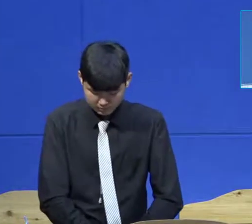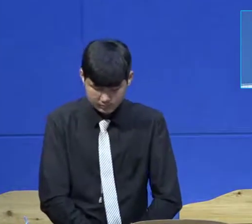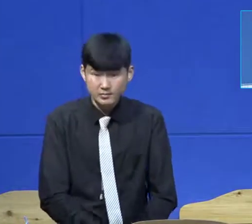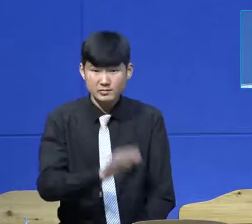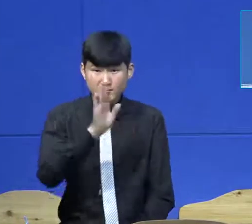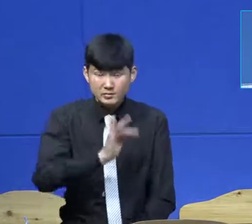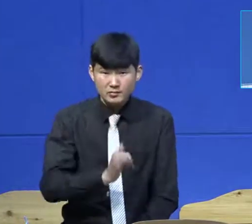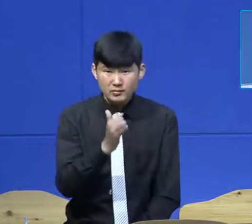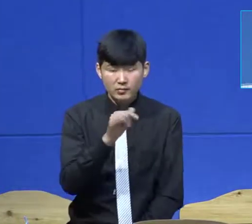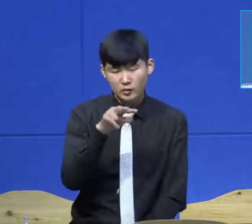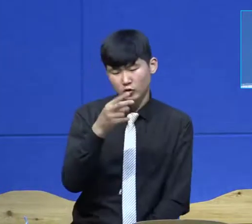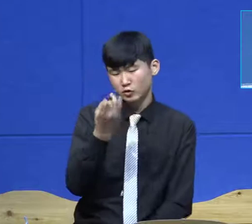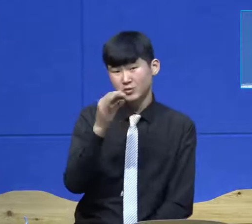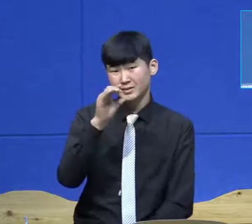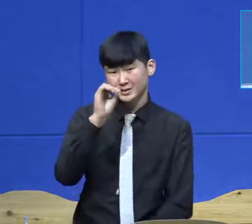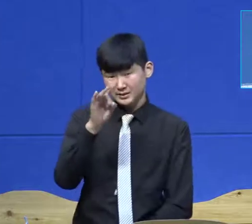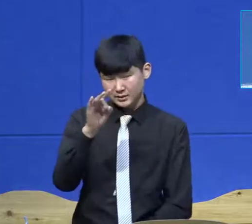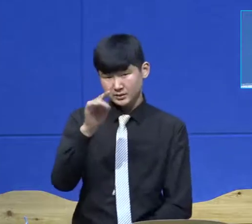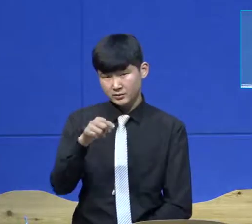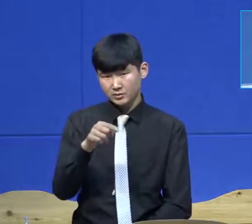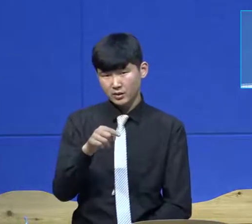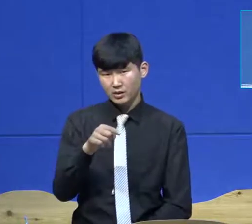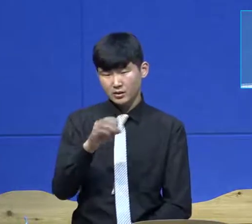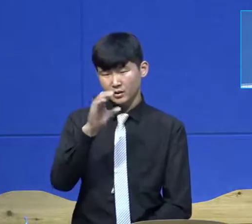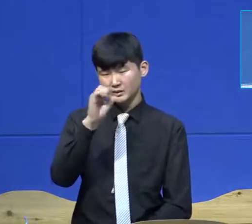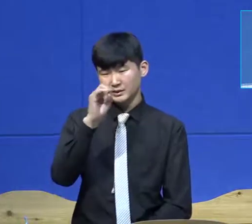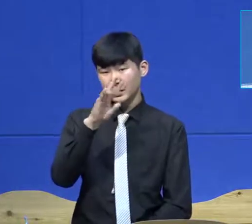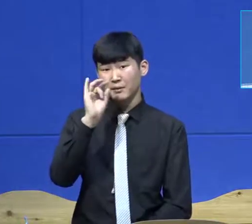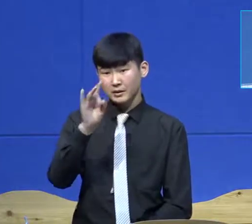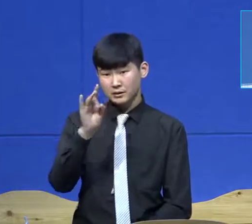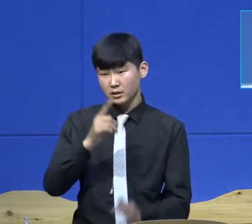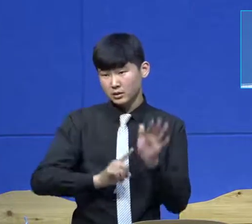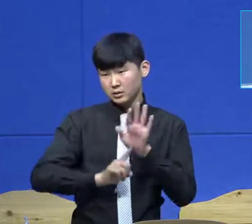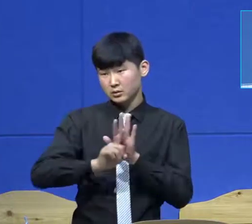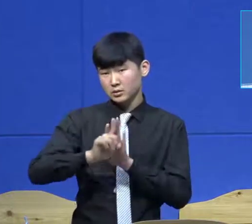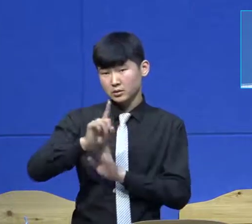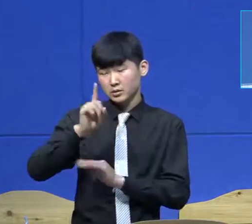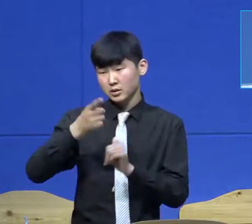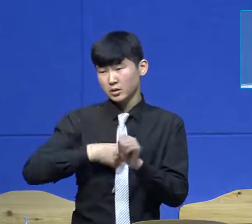Тийм учраас Лютерт эрийн сануартны эрхийг нь эхлээд хэрэгсэхгүй болгосон.